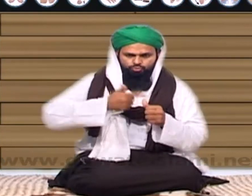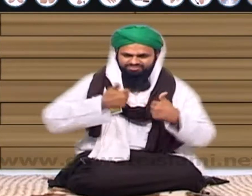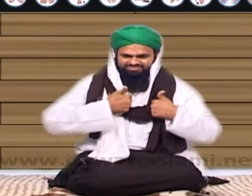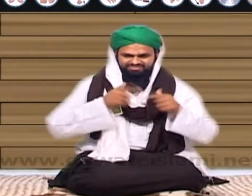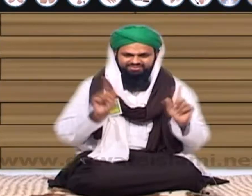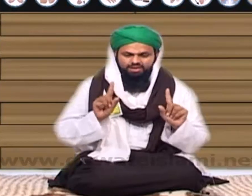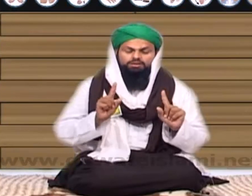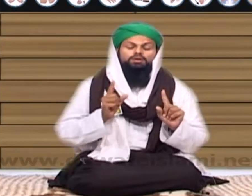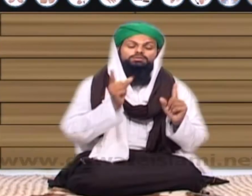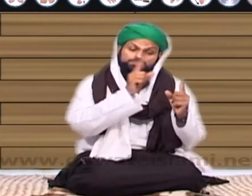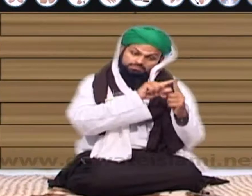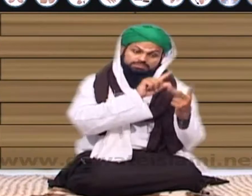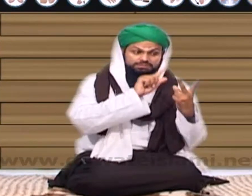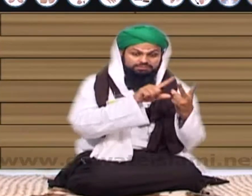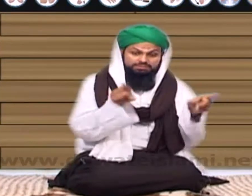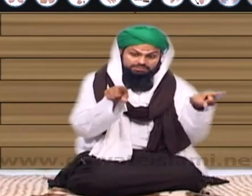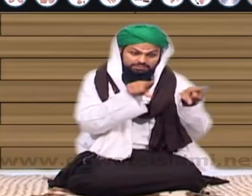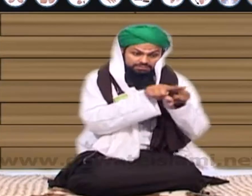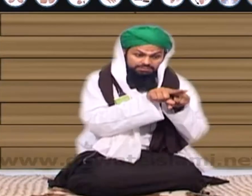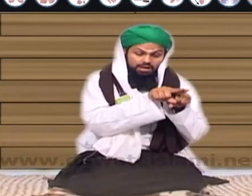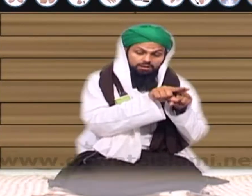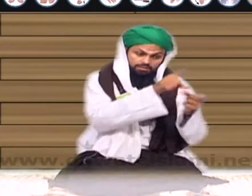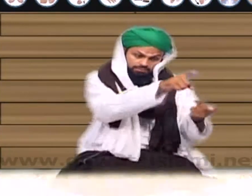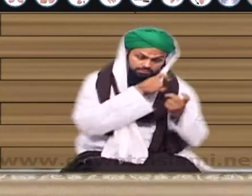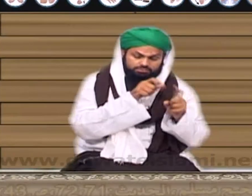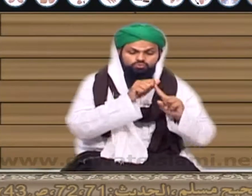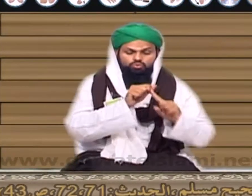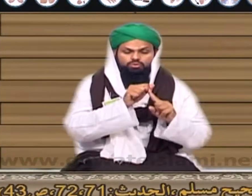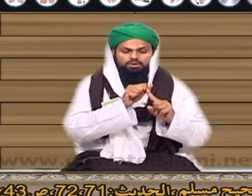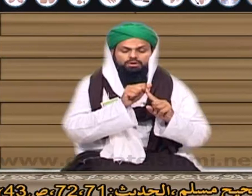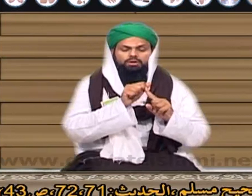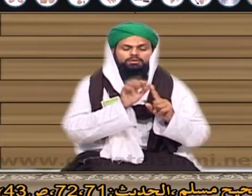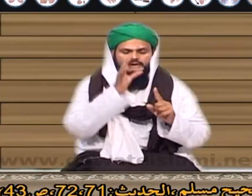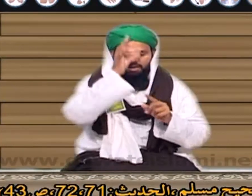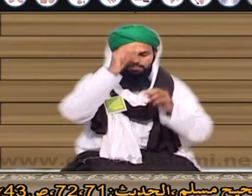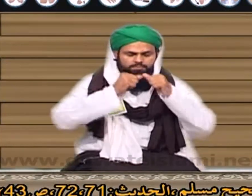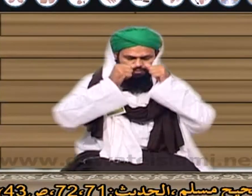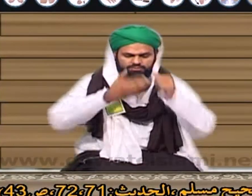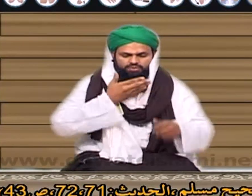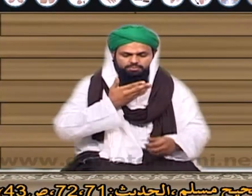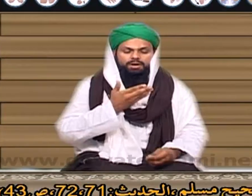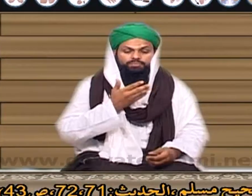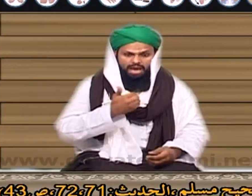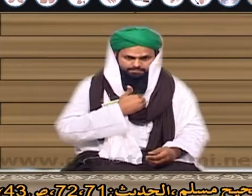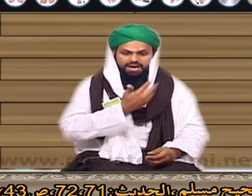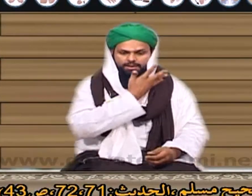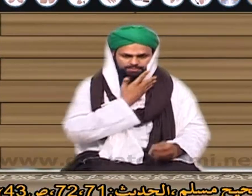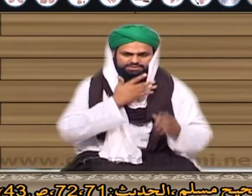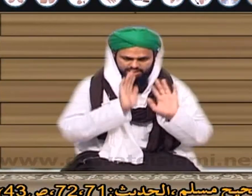حدیث پاک میں ہے کہ تم میں سے وہ شخص مومن نہیں کہ جو بات اپنے لیے پسند کرتا ہے وہ اپنے